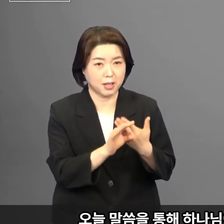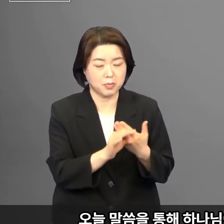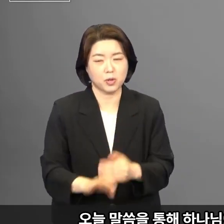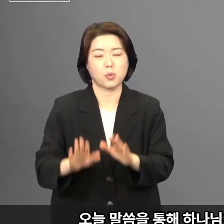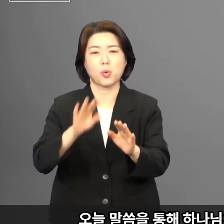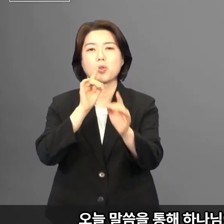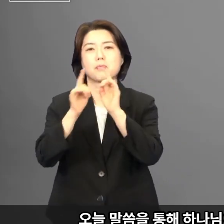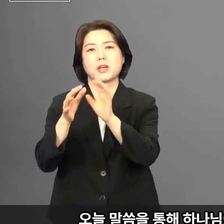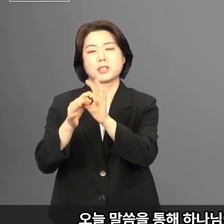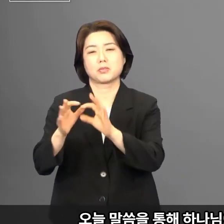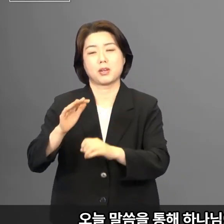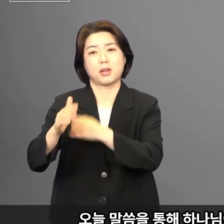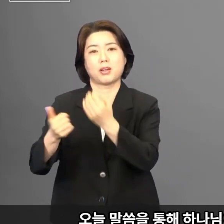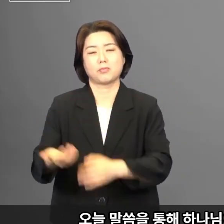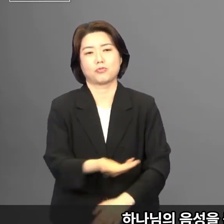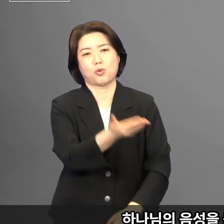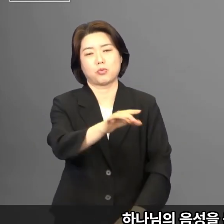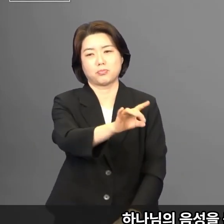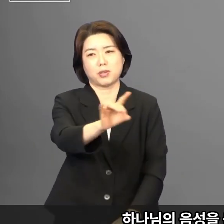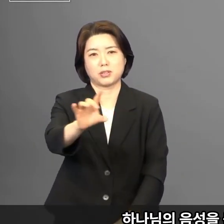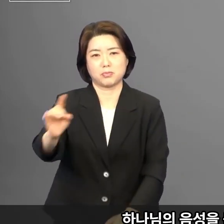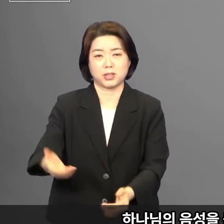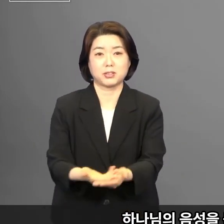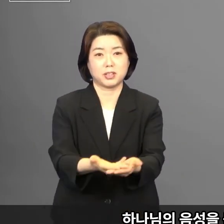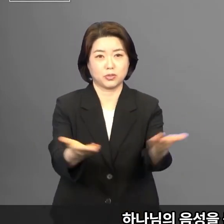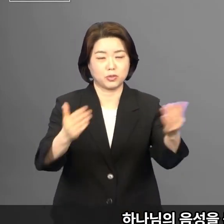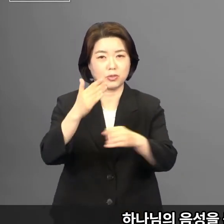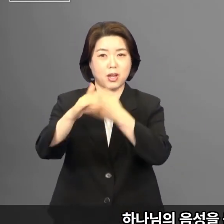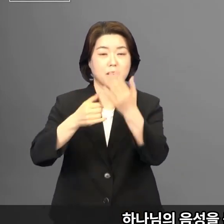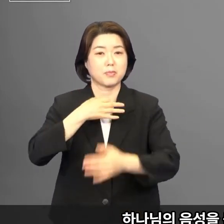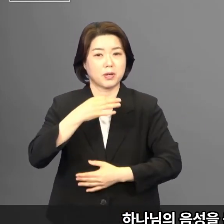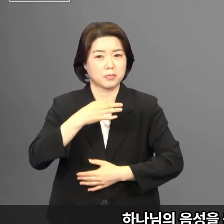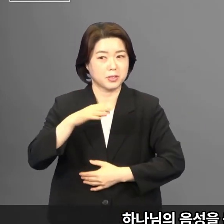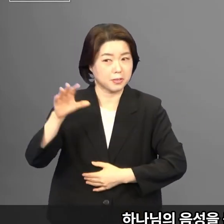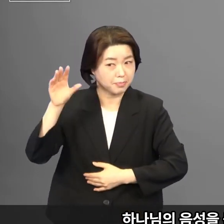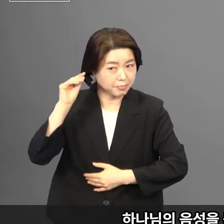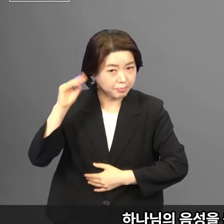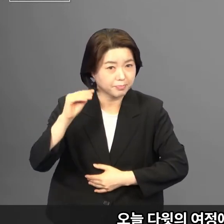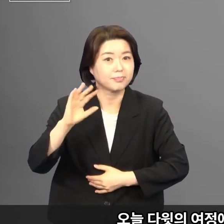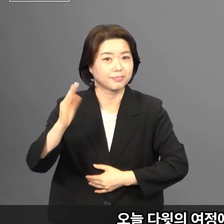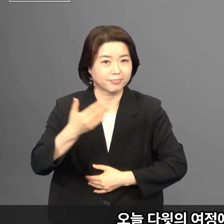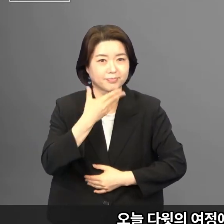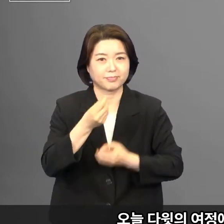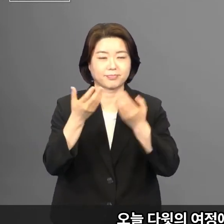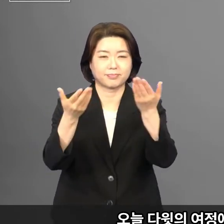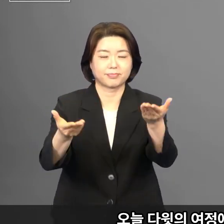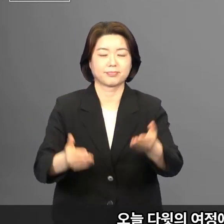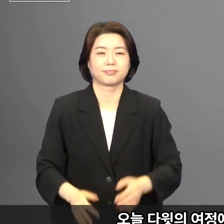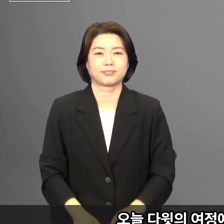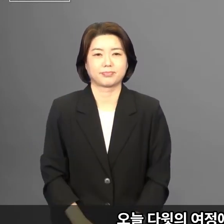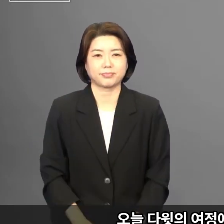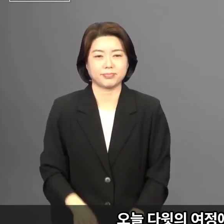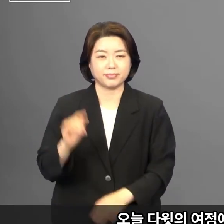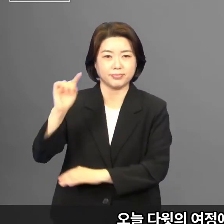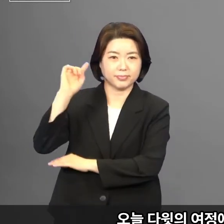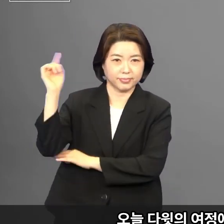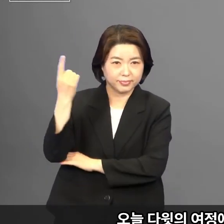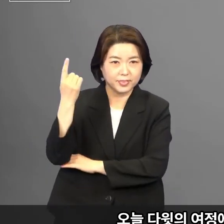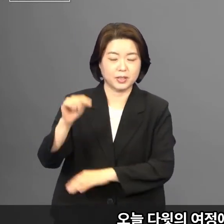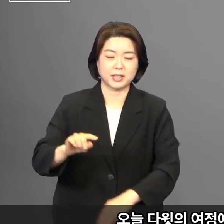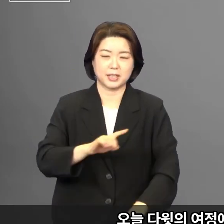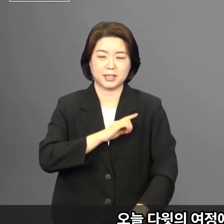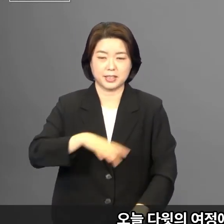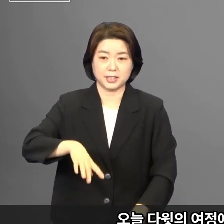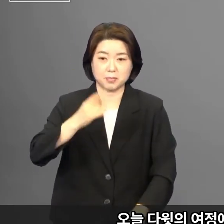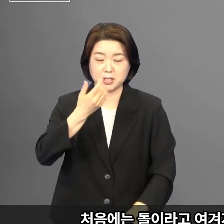통해 하나님이 여러분들의 각자에게 주시는 하나님의 음성을 듣게 되기를 축복합니다. 자, 오늘 다윗의 여정에 가장 먼저